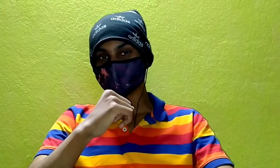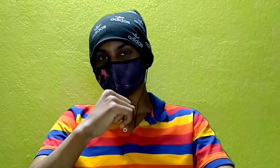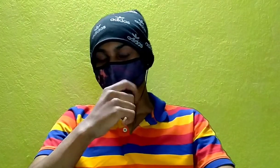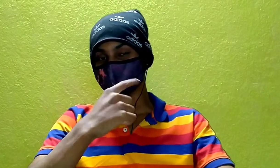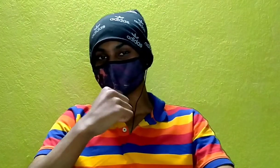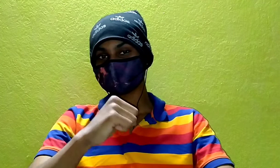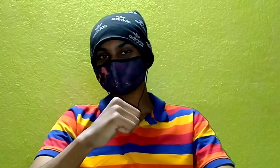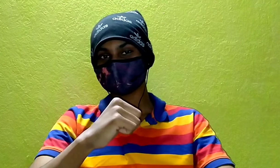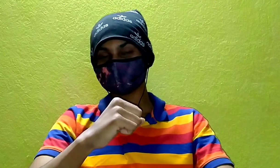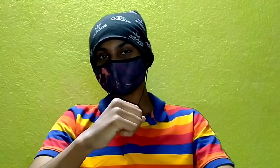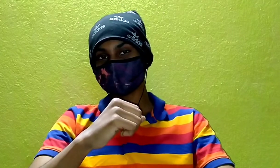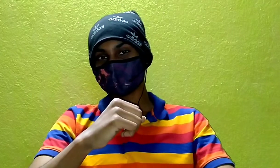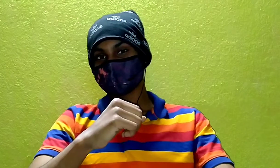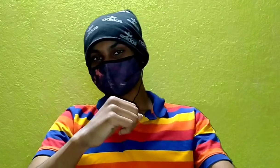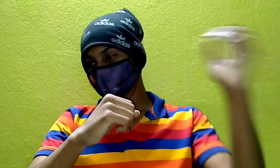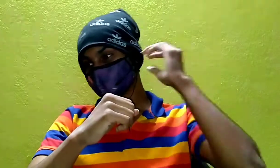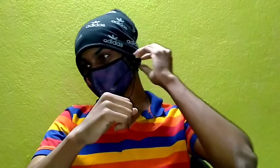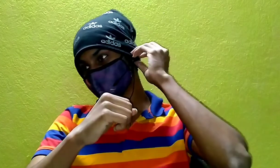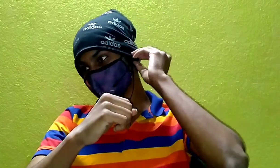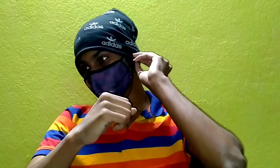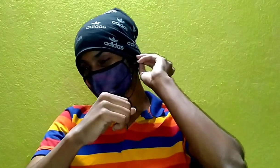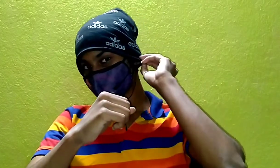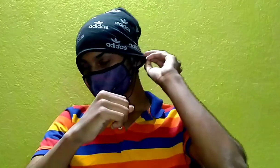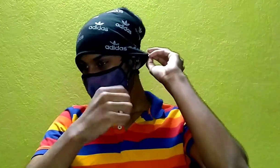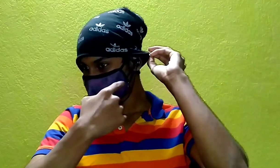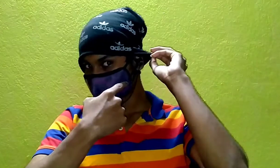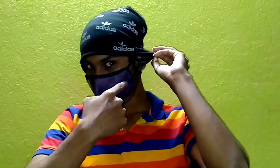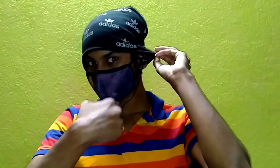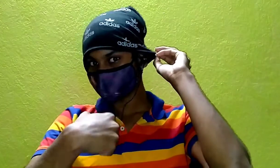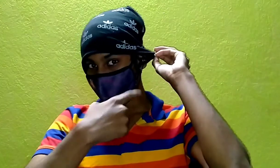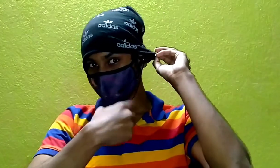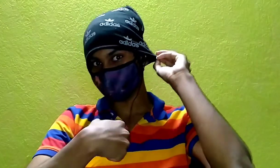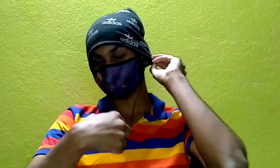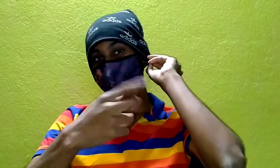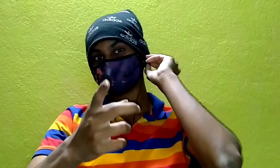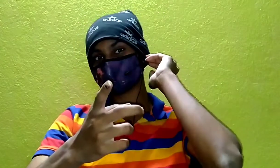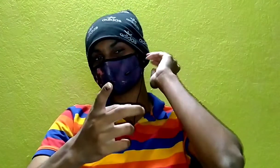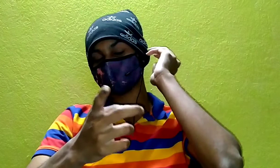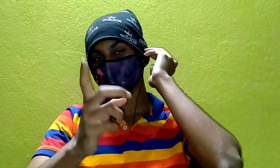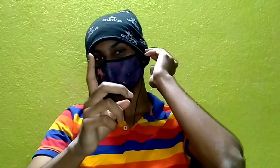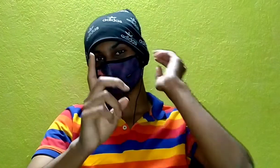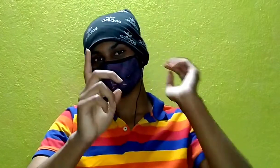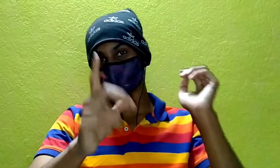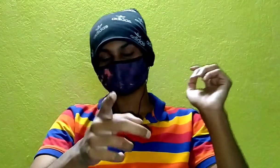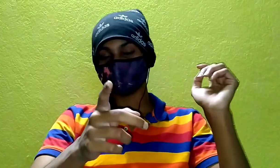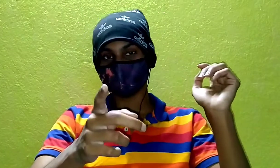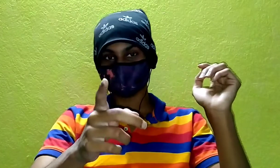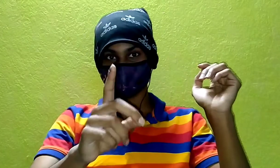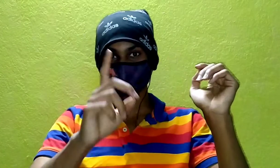निकालने के लिए कहा मीटर है यह मेरा क्लियर फोंस लाइफ इसका हैंड्सफ्री मोड स्विच गियर सिस्टम